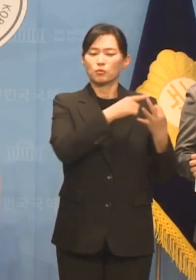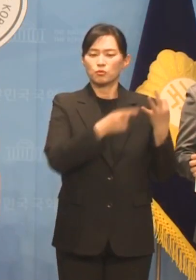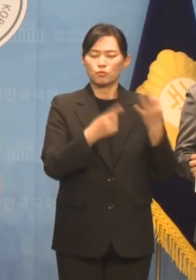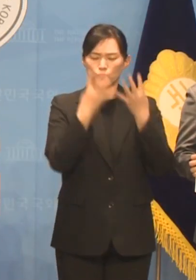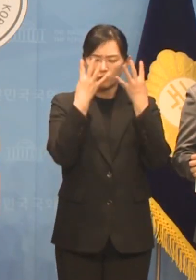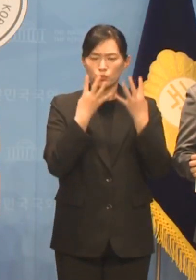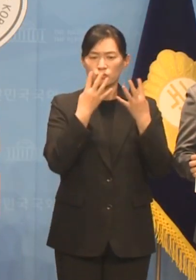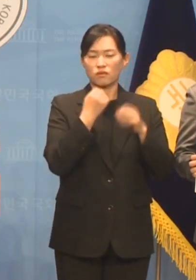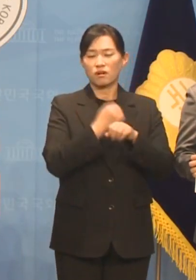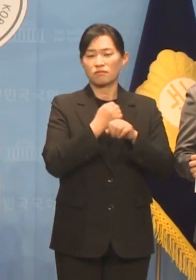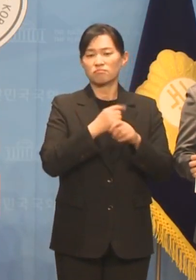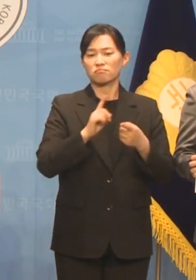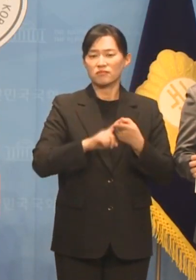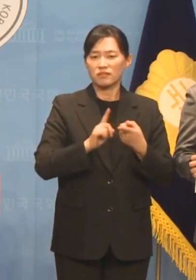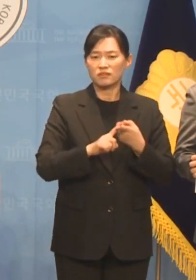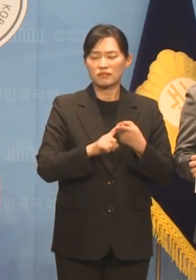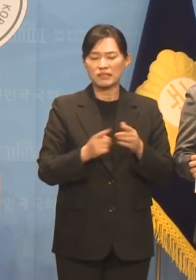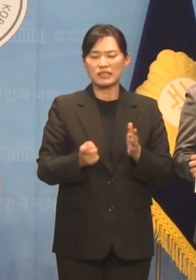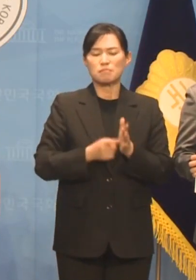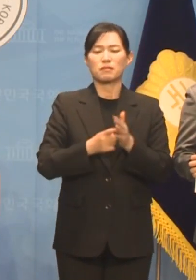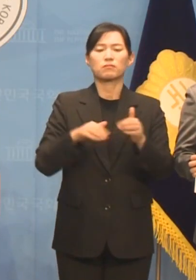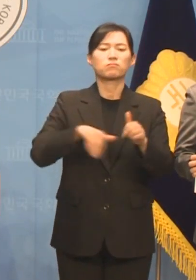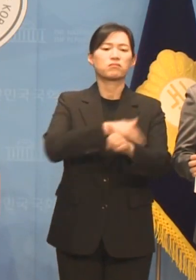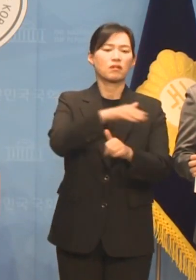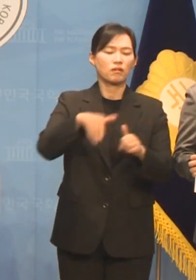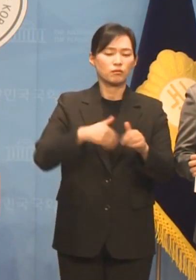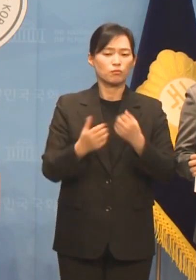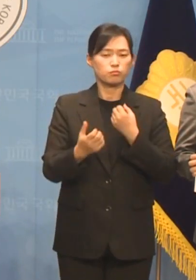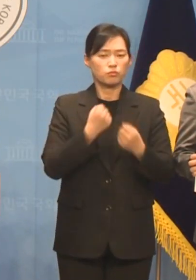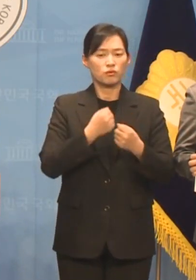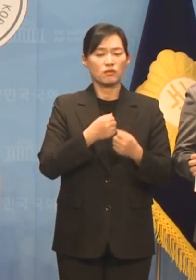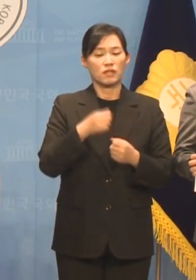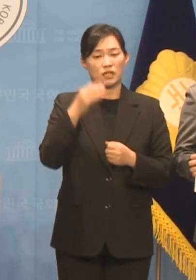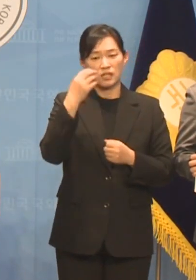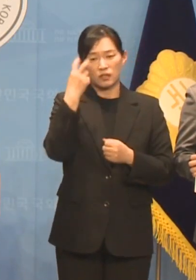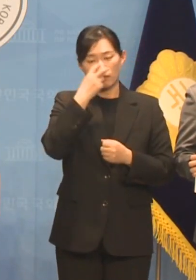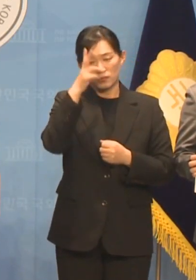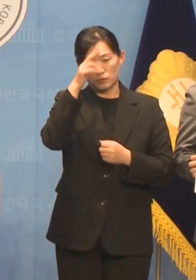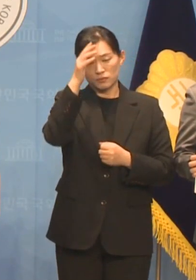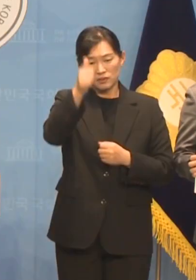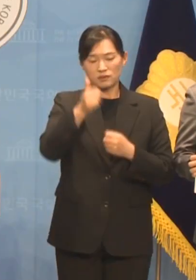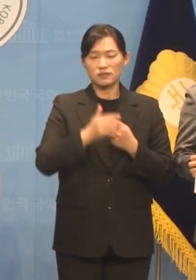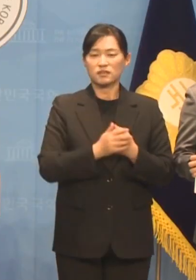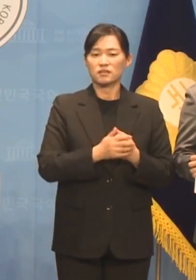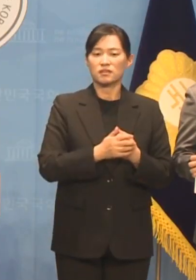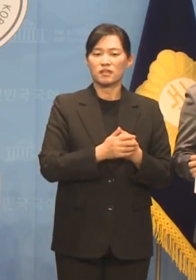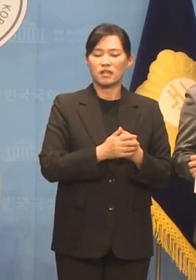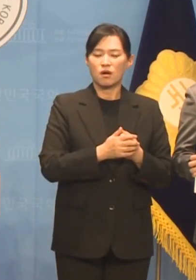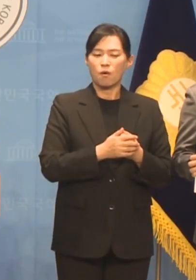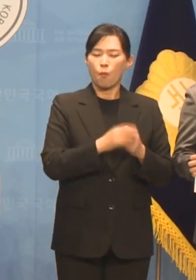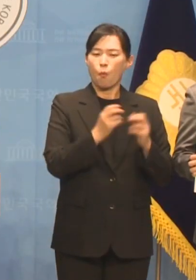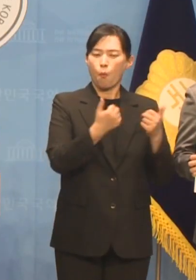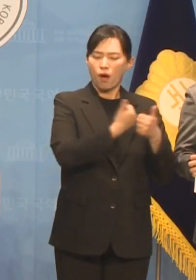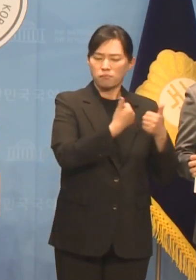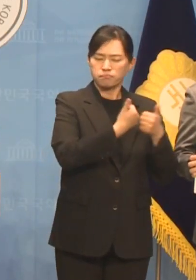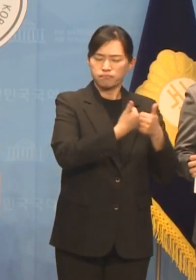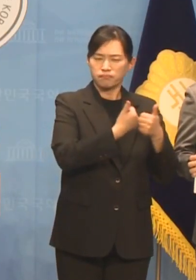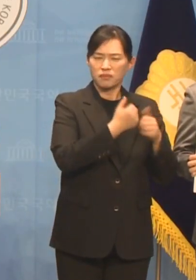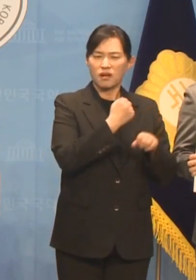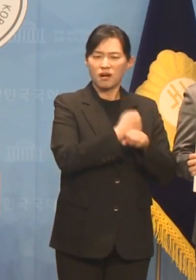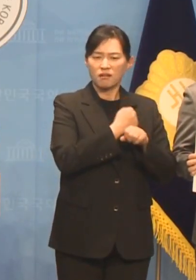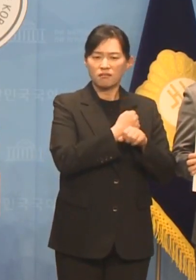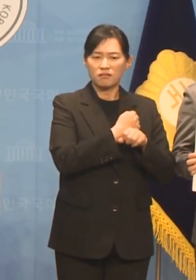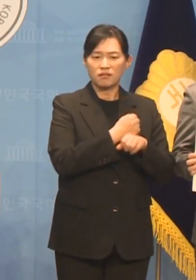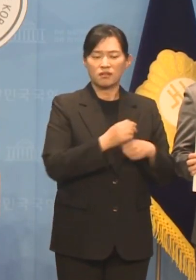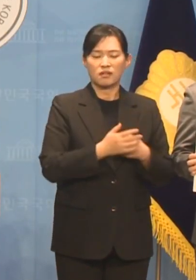관련하여 총각을 다투는 긴박한 상황에서 심우정 총장은 전국 고검장 회의까지 열어 윤석열